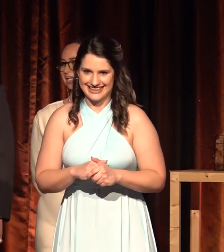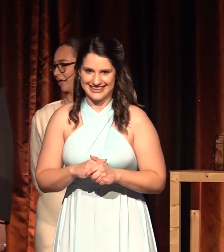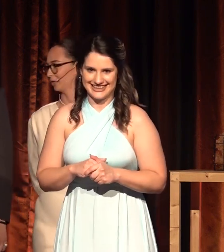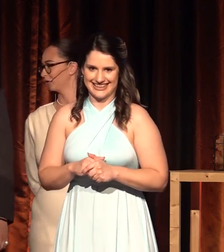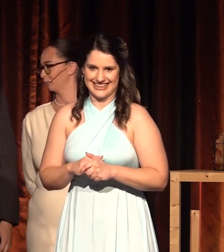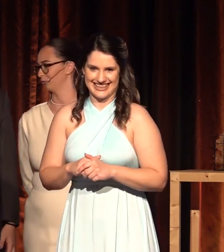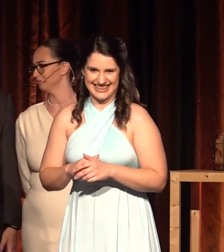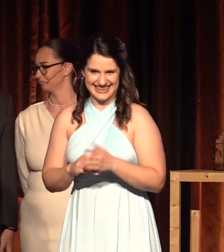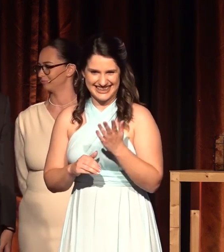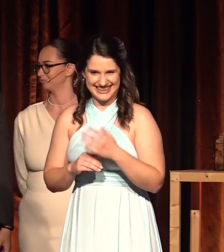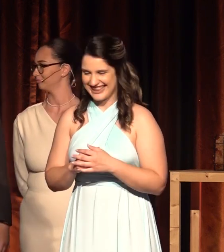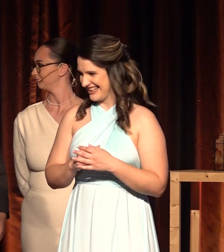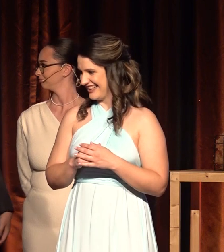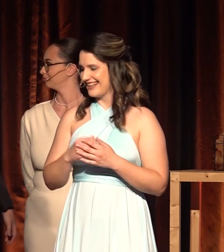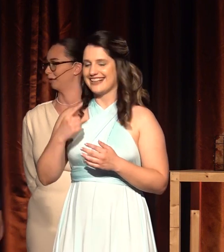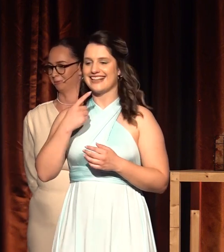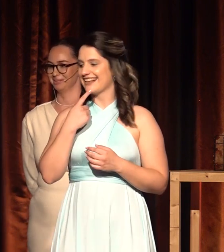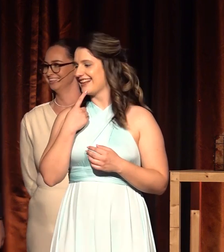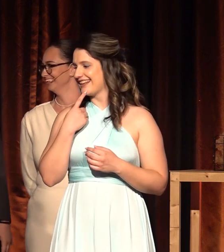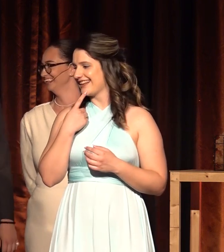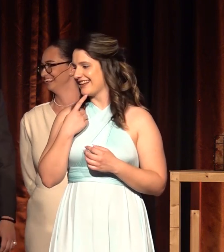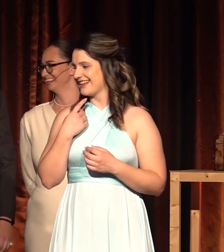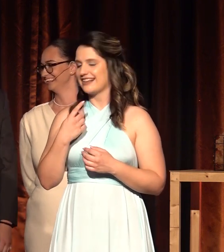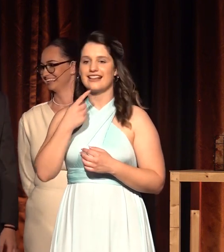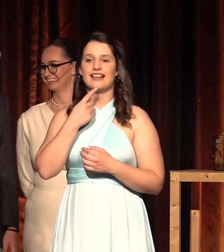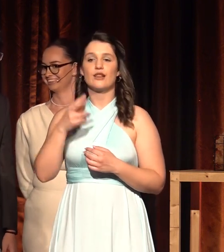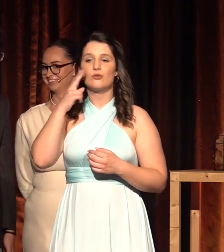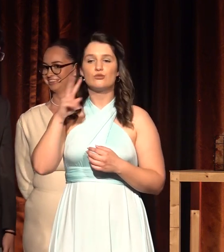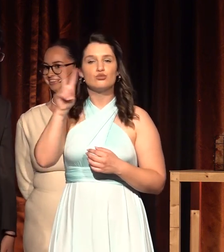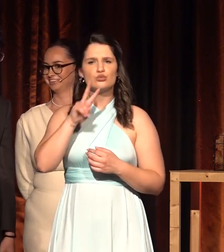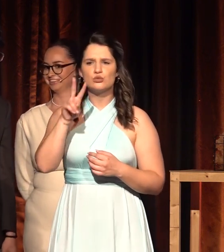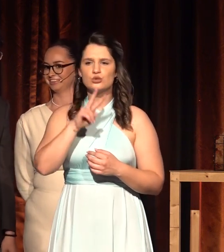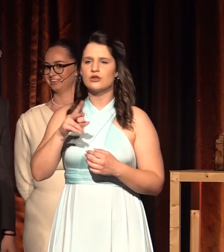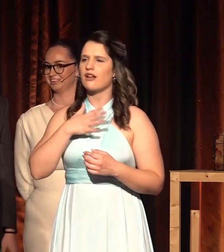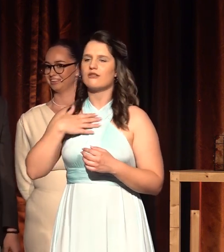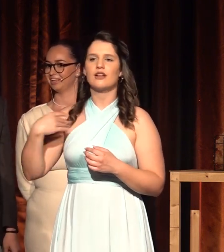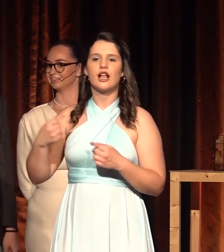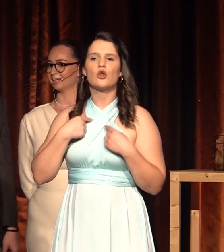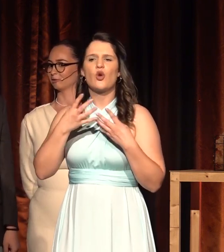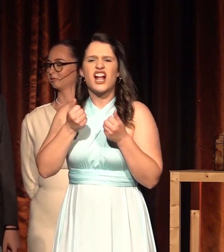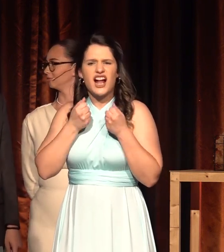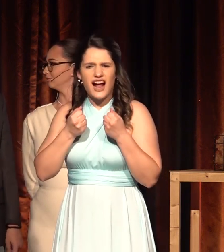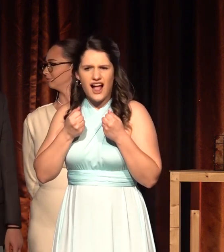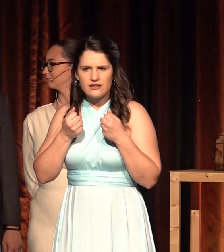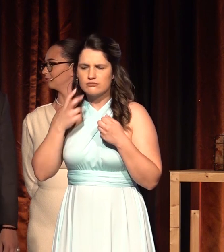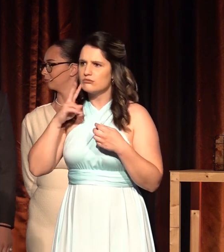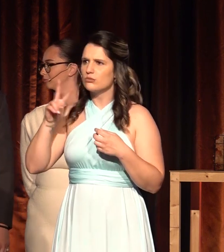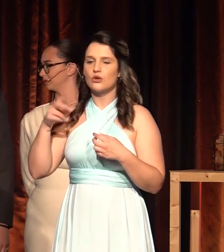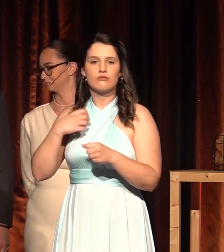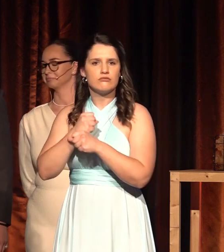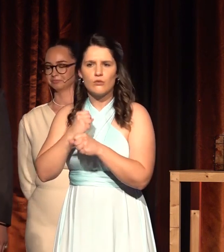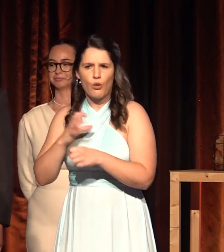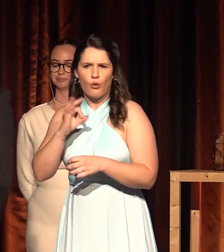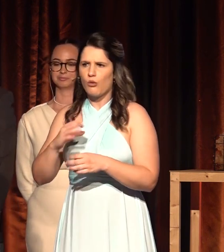L'altre és la motivació per continuar trobant tot allò que us agrada i que us fa seguir endavant. I l'última també són les forces per